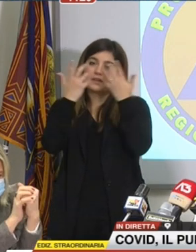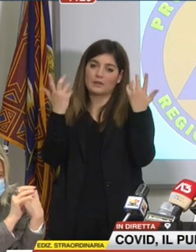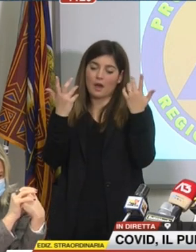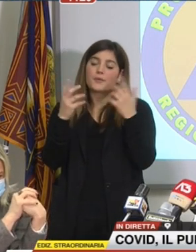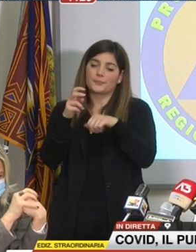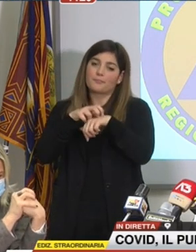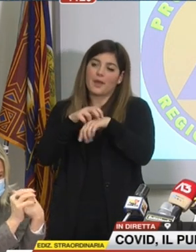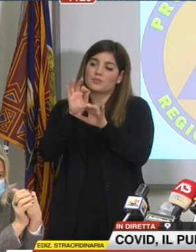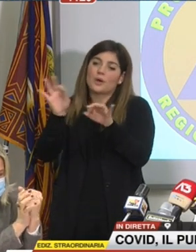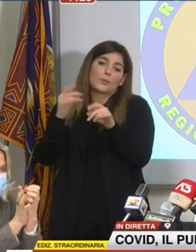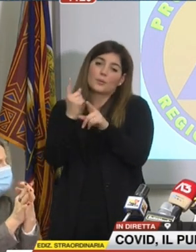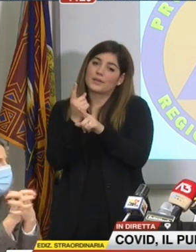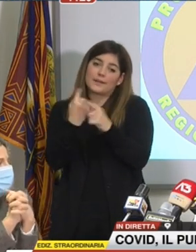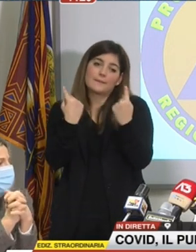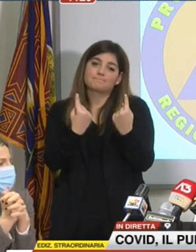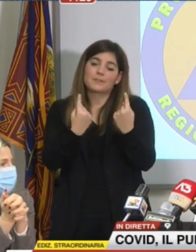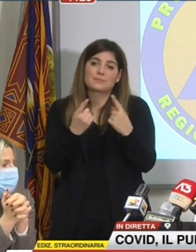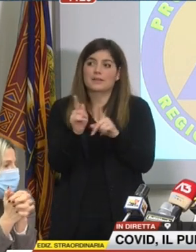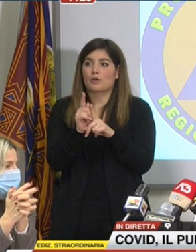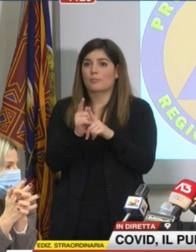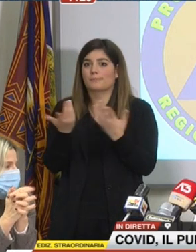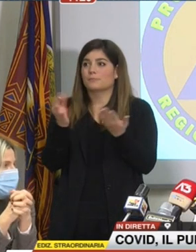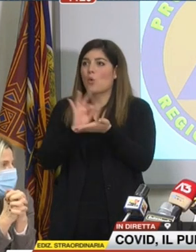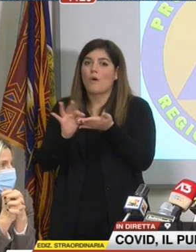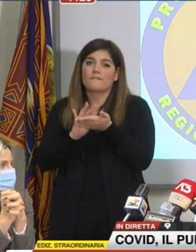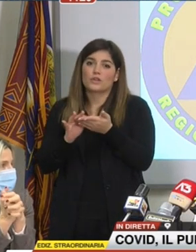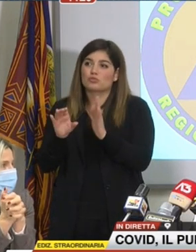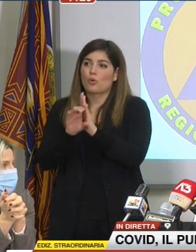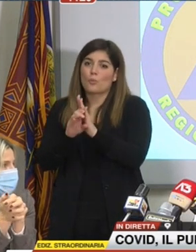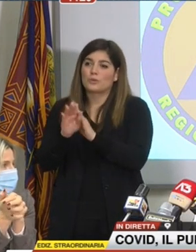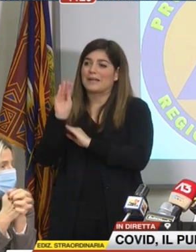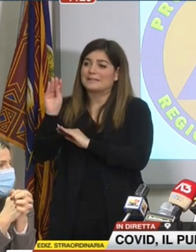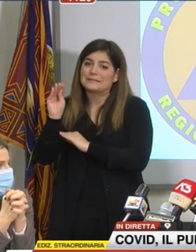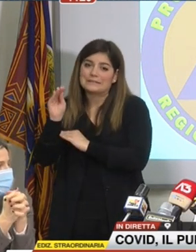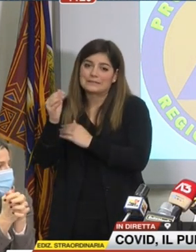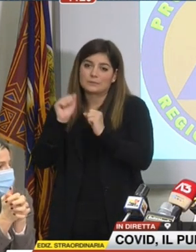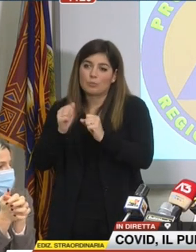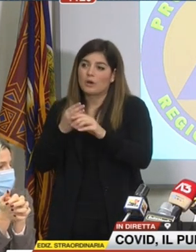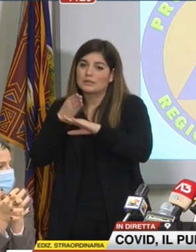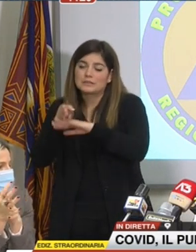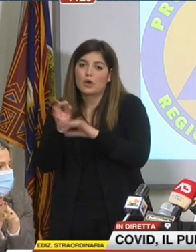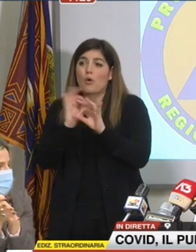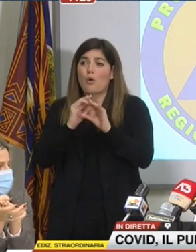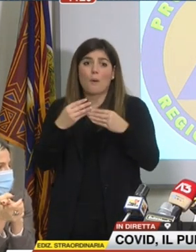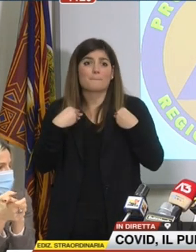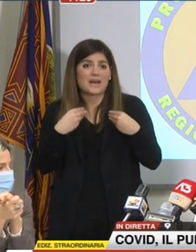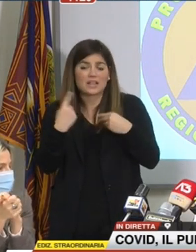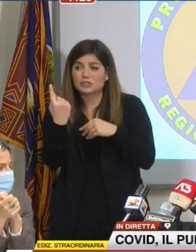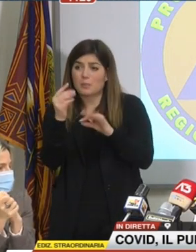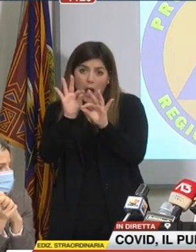ambulatorio, quindi attendono l'ufficio comunale, altri hanno chiesto di poter partecipare nei drive-in, altri